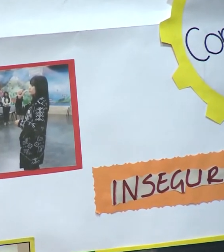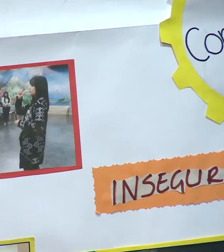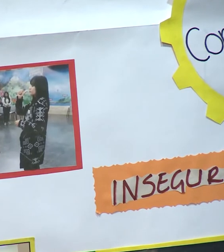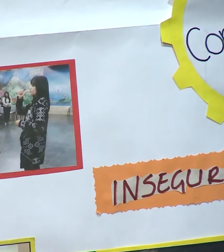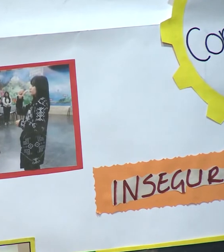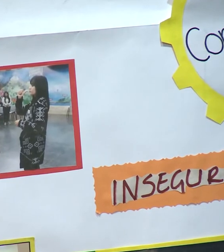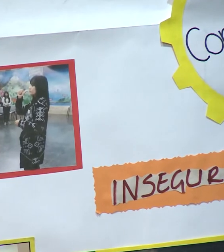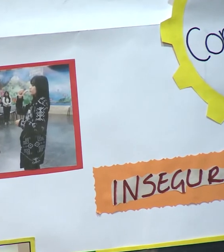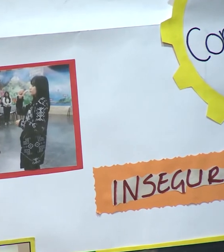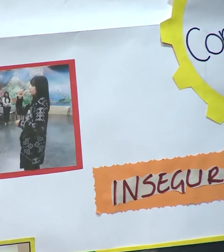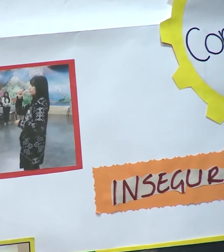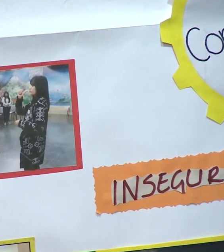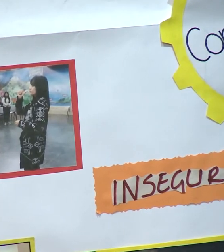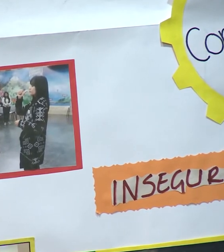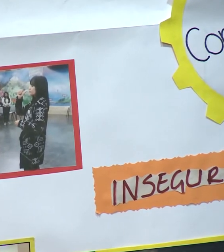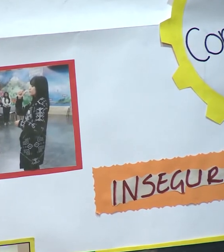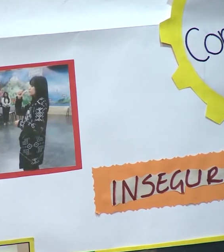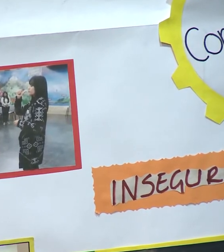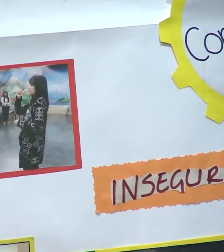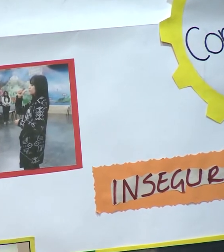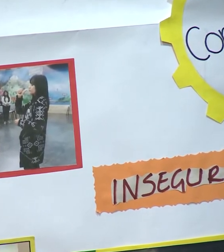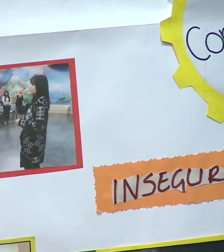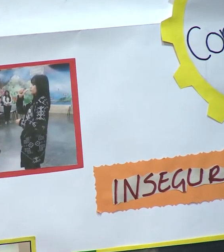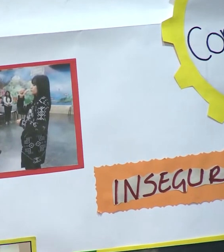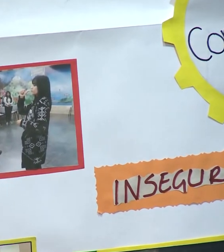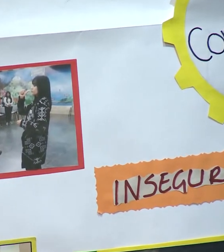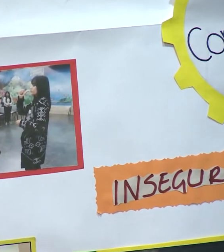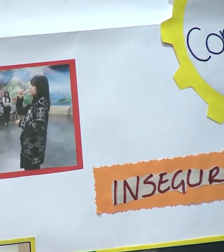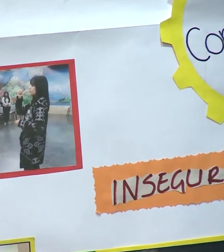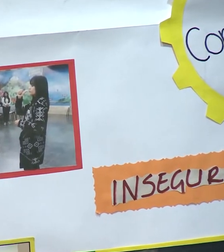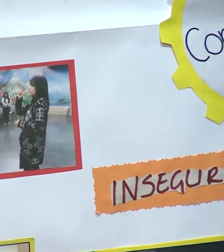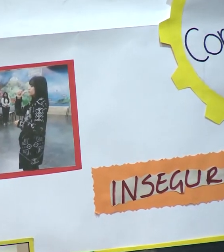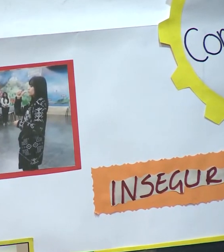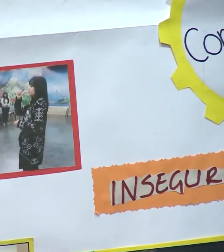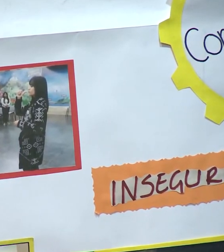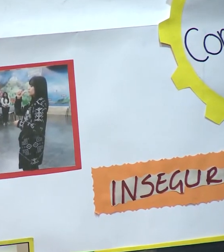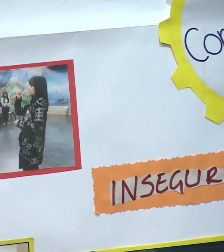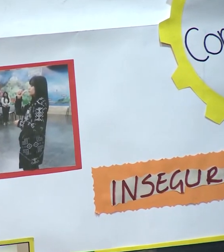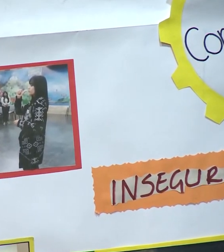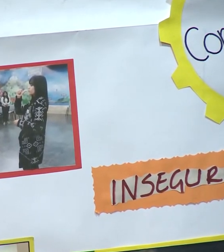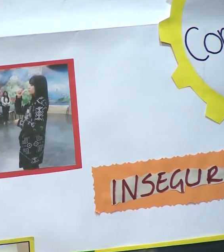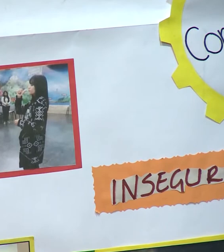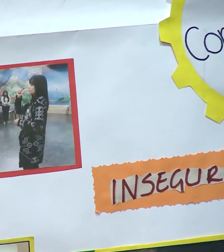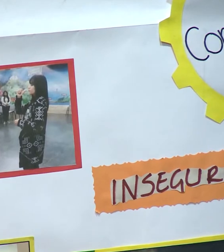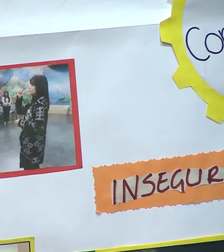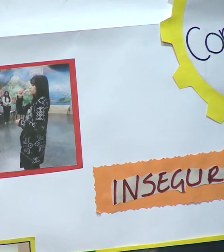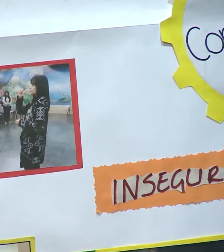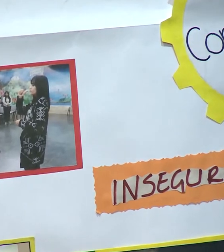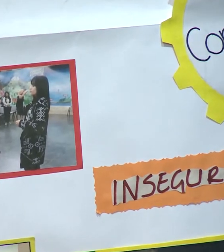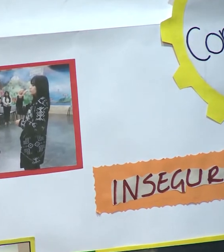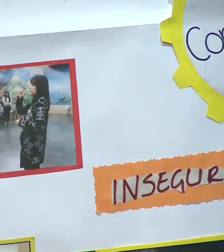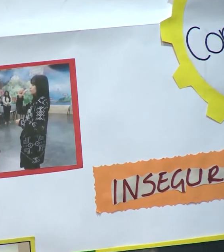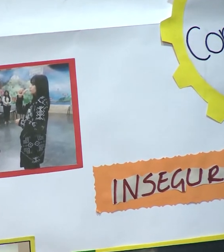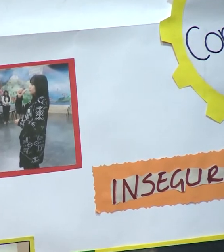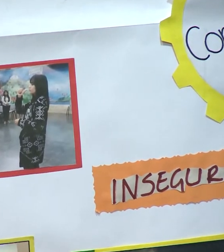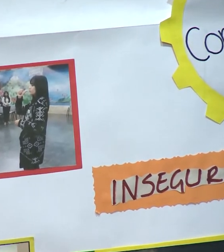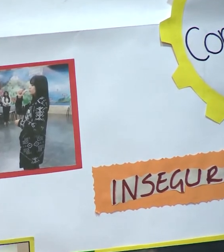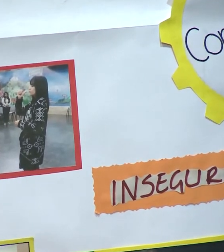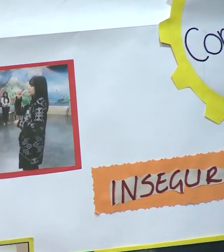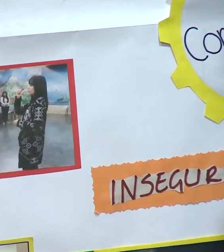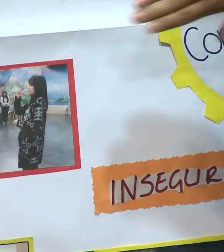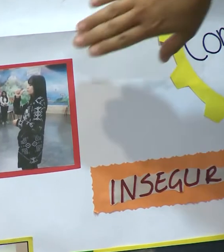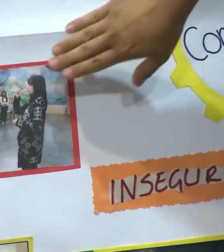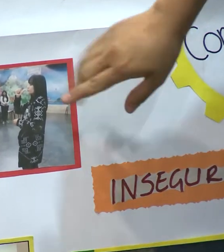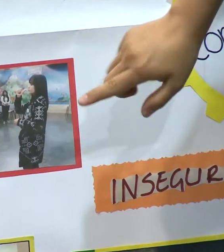no se podía comer, no se podrían hacer ciertas cosas, que no se podía tomar fotografías, entonces fue todo muy corporal.